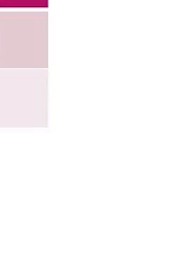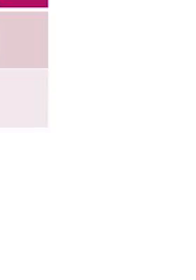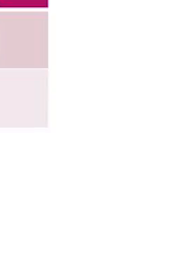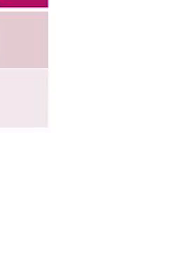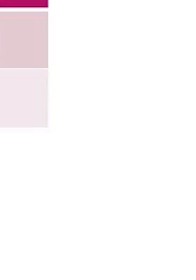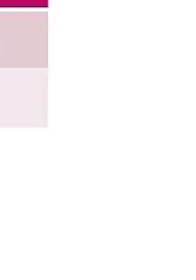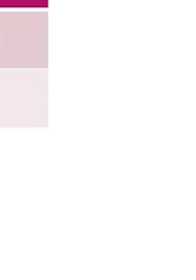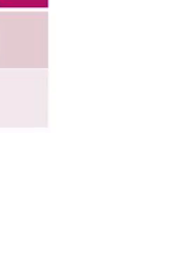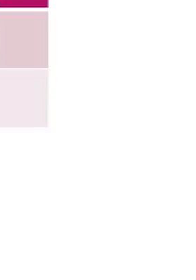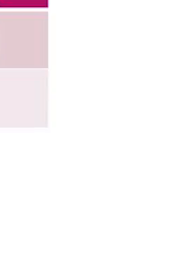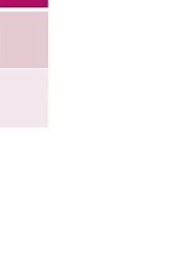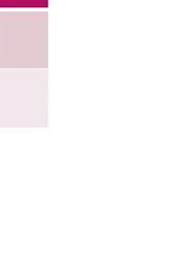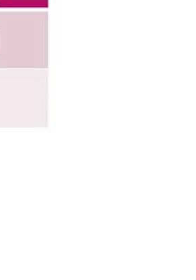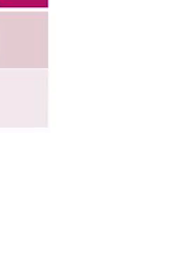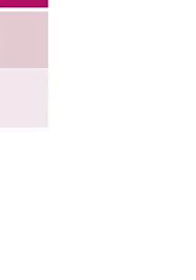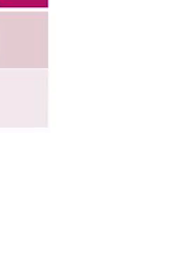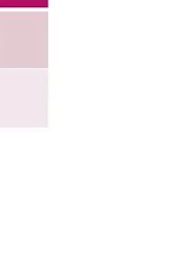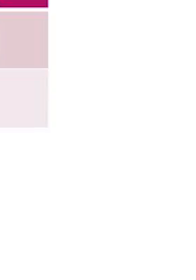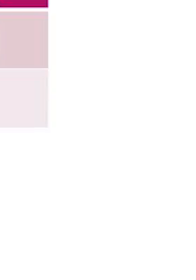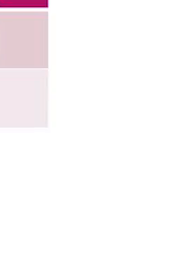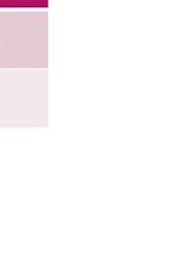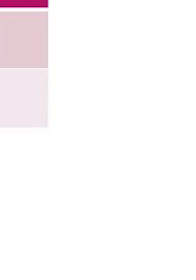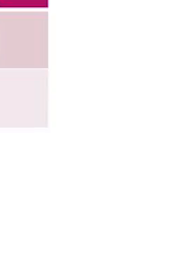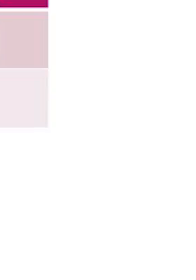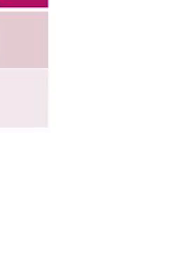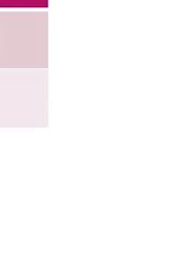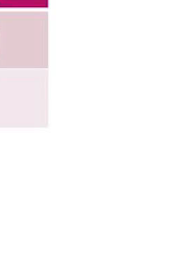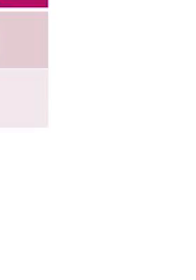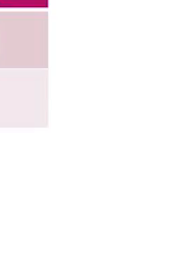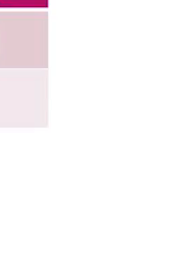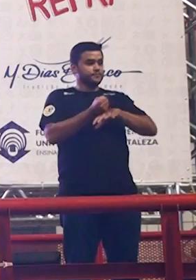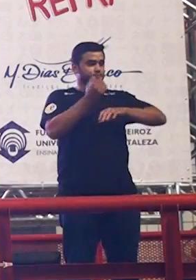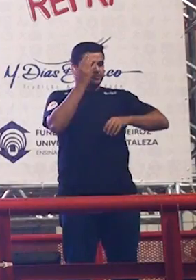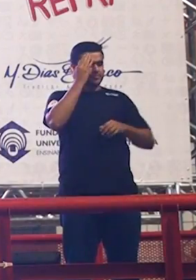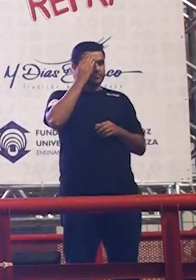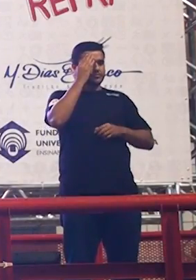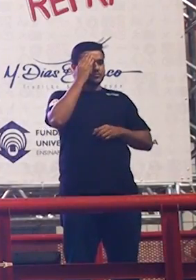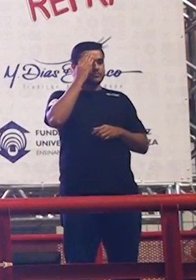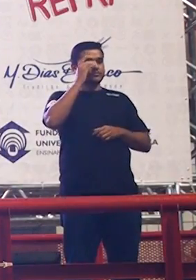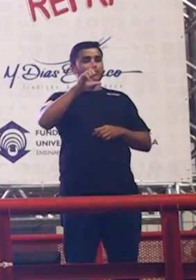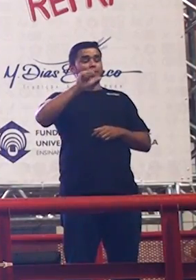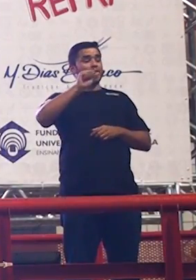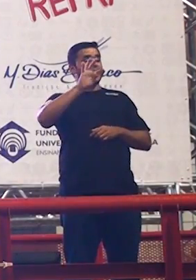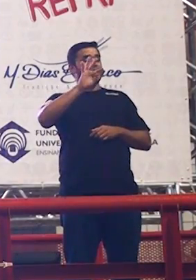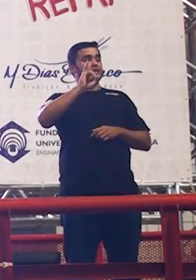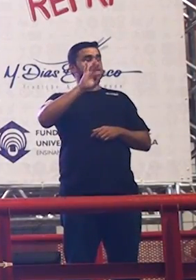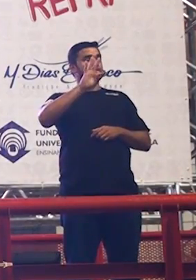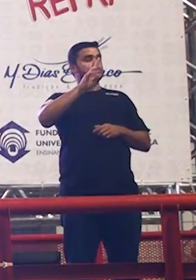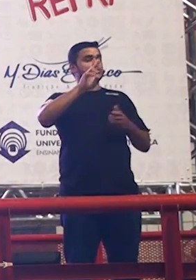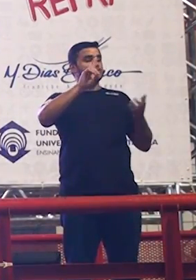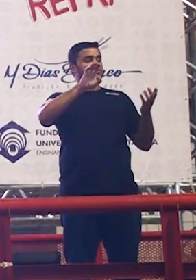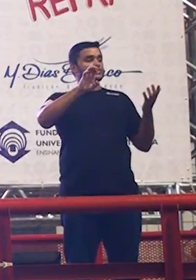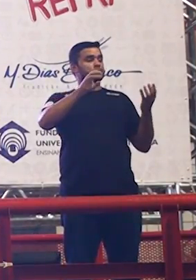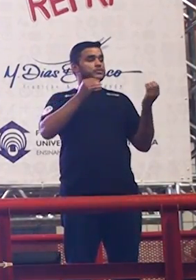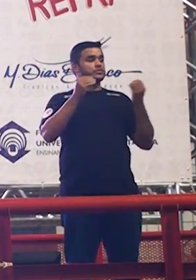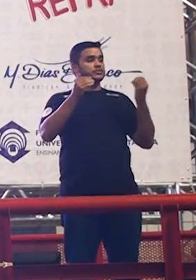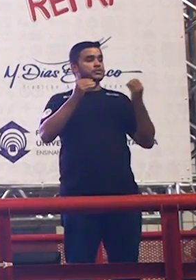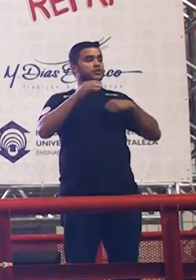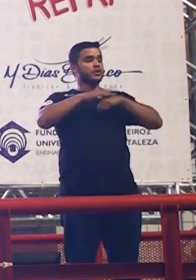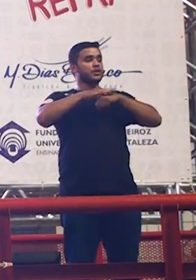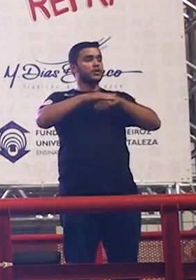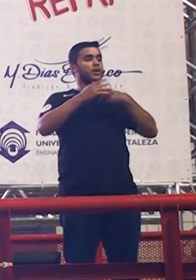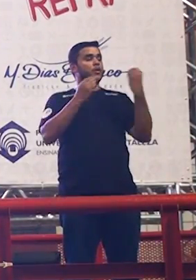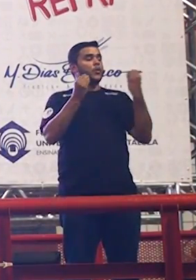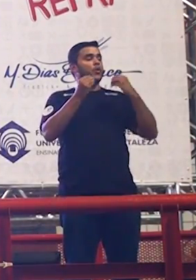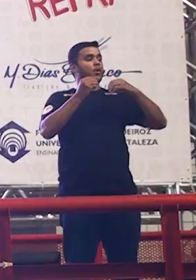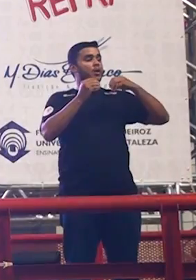exerce sobre a superfície. Se eu aumento a latitude, eu estou me aproximando de quem? Dos polos.